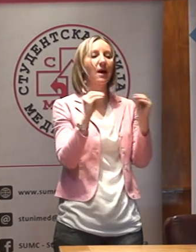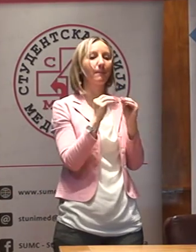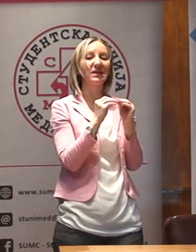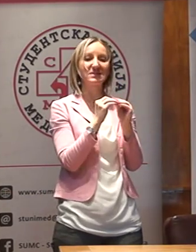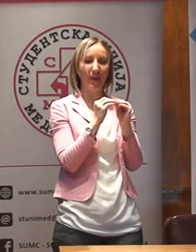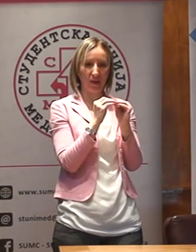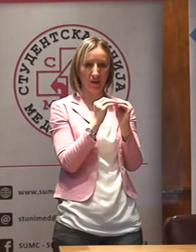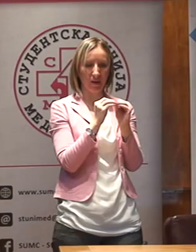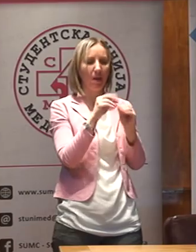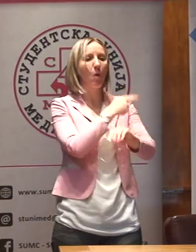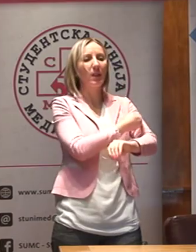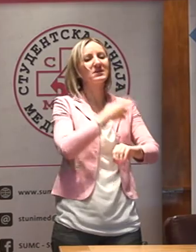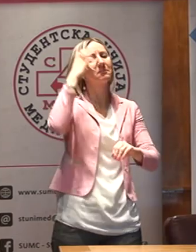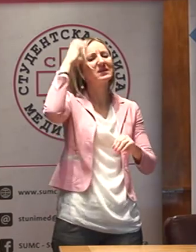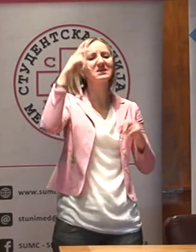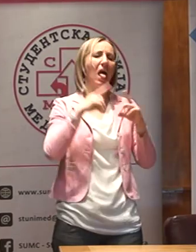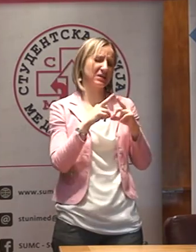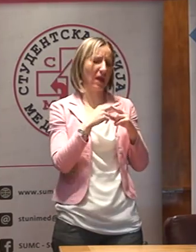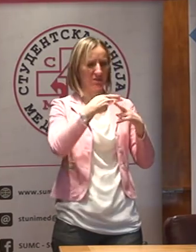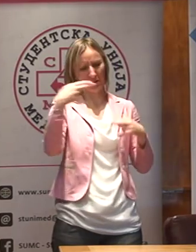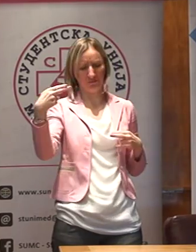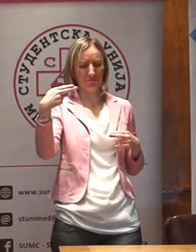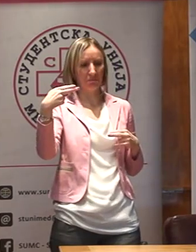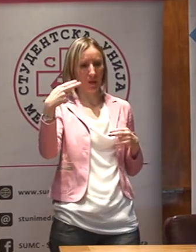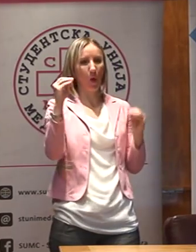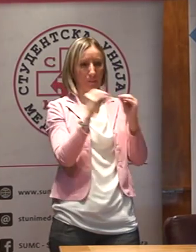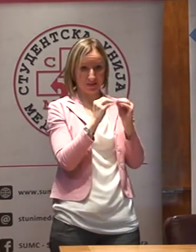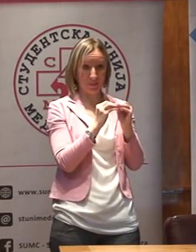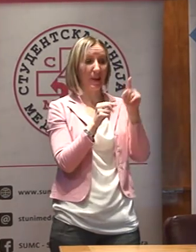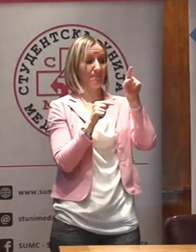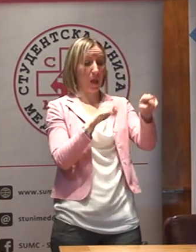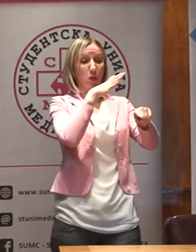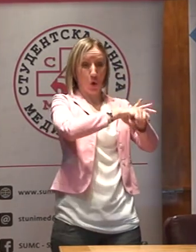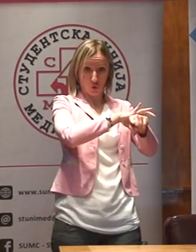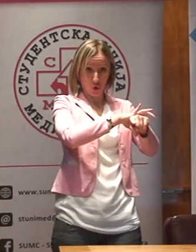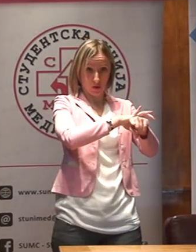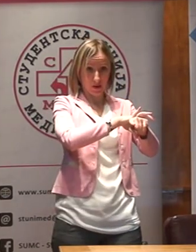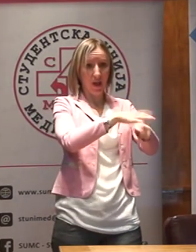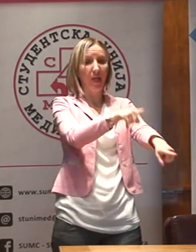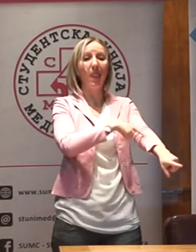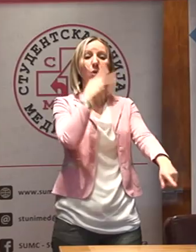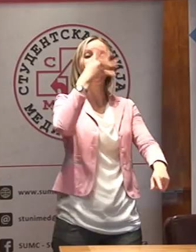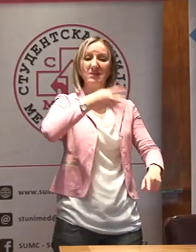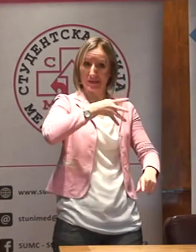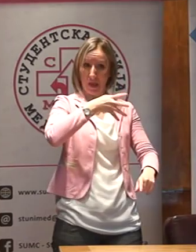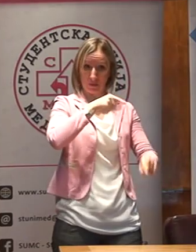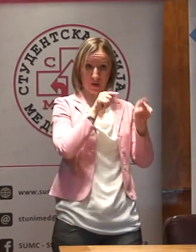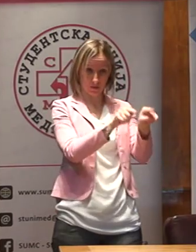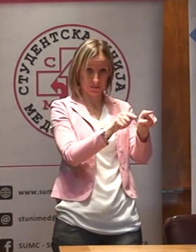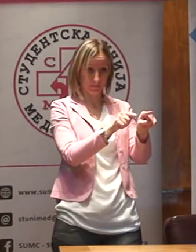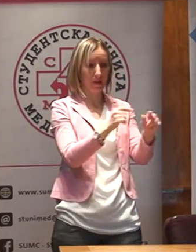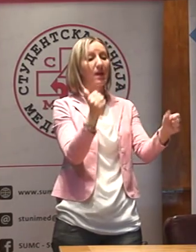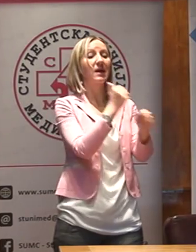koja radi u bolnici u Brisbaneu, bolnica Princeza Aleksandre, tako je naziv bolnice. Ona je